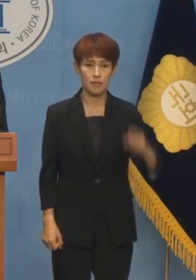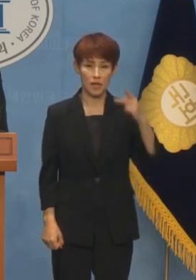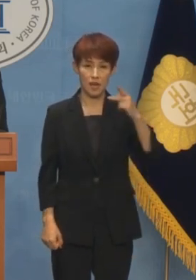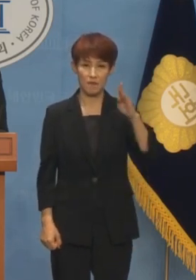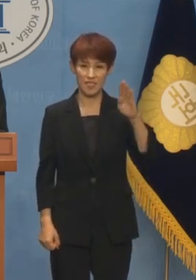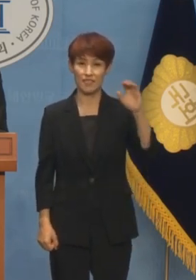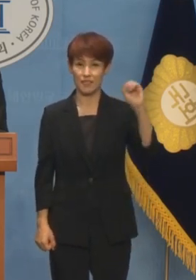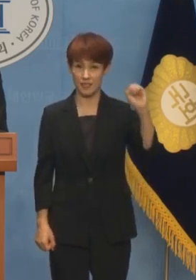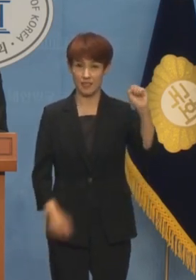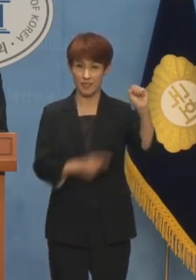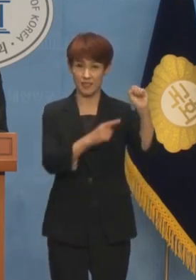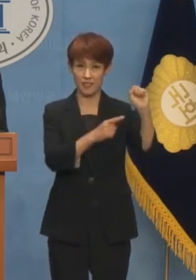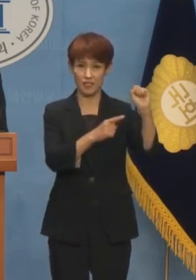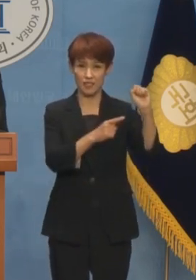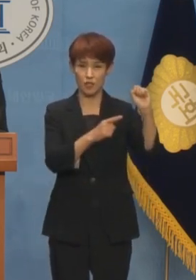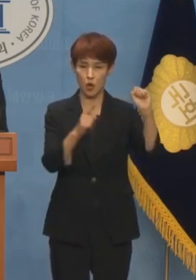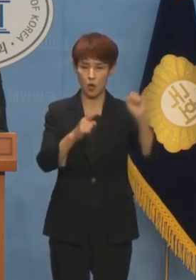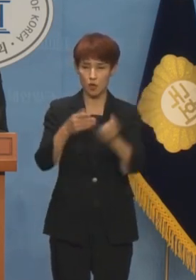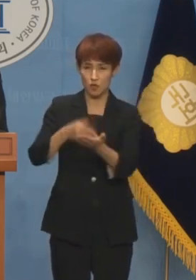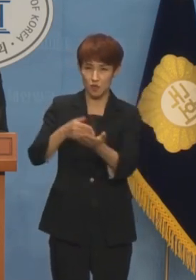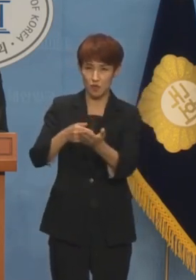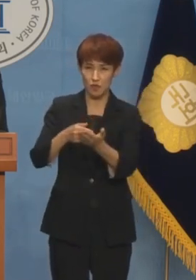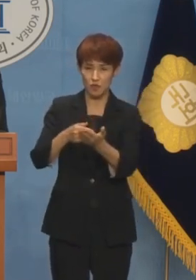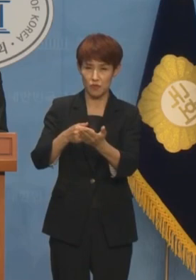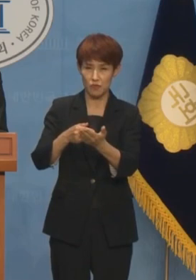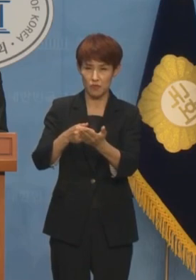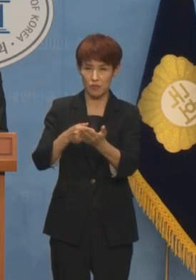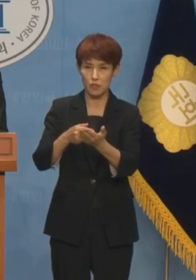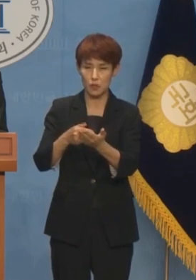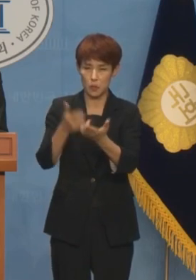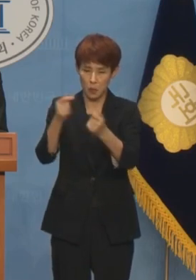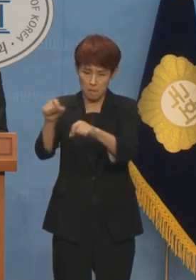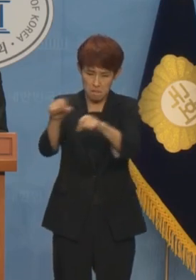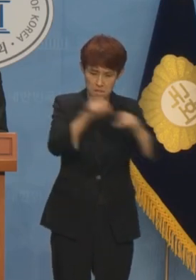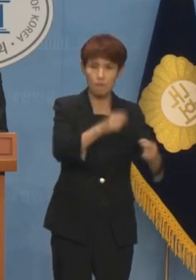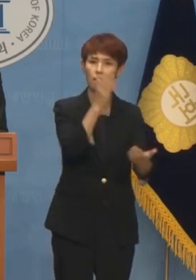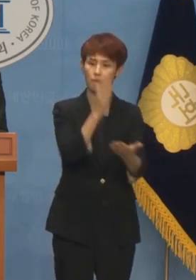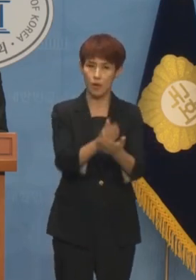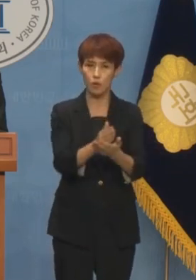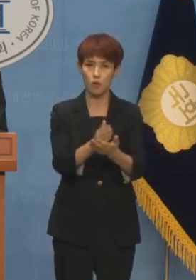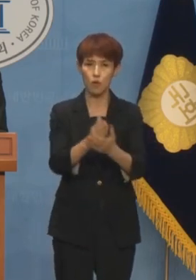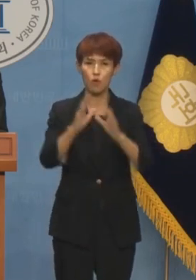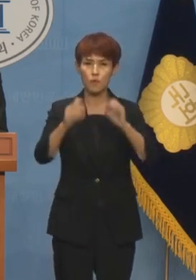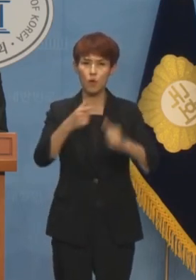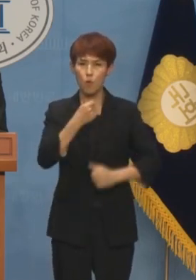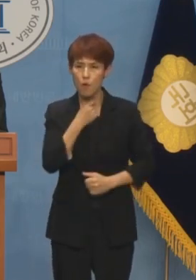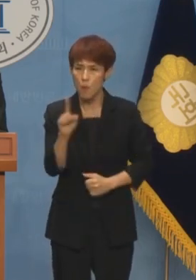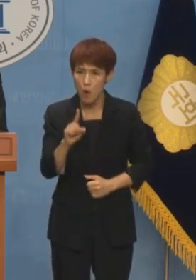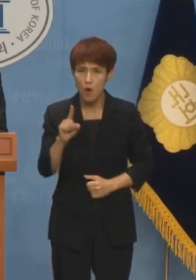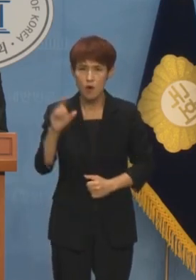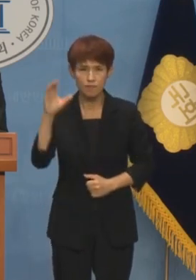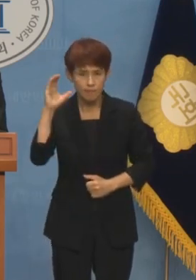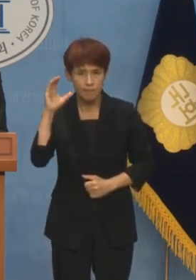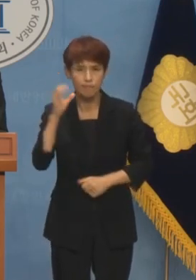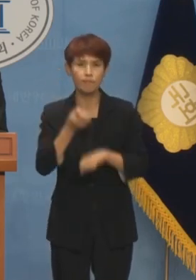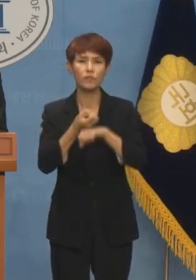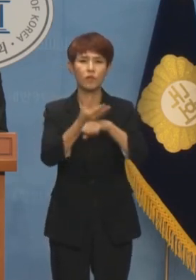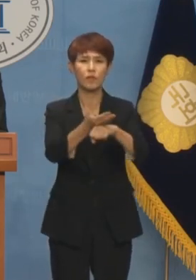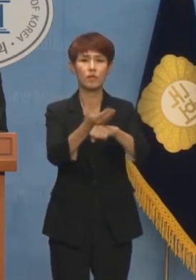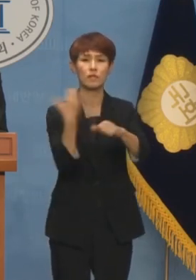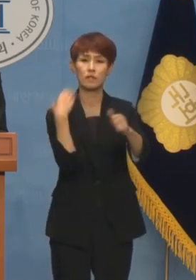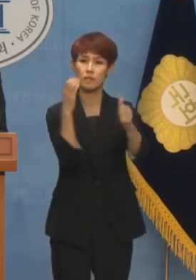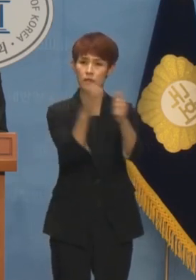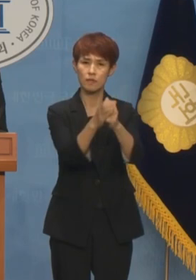KBS는 땡윤 뉴스의 전초기지를 자처하지 말고 국민의 목소리를 전하는 언론 본연의